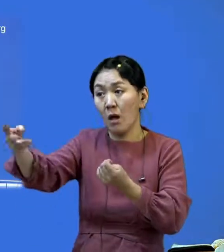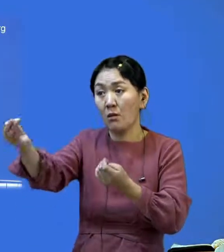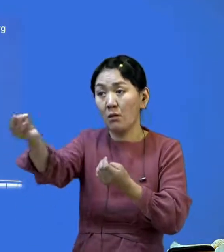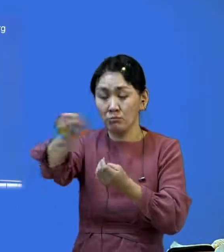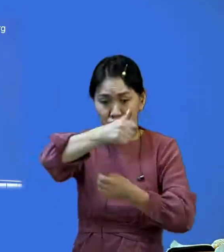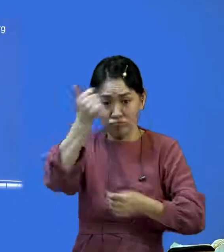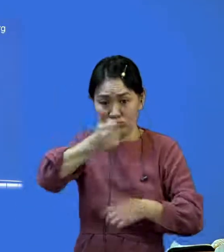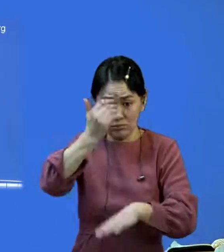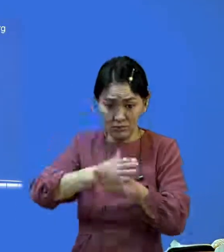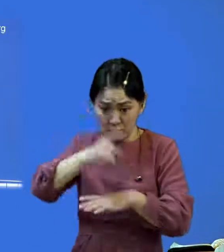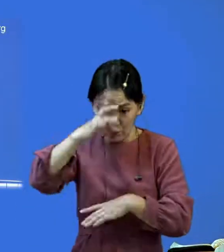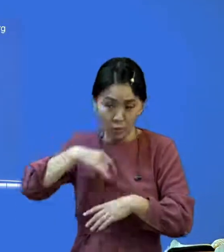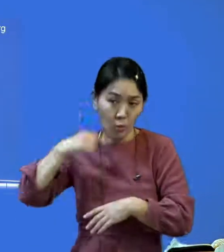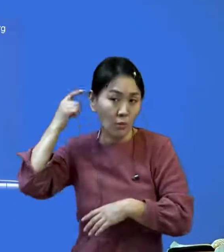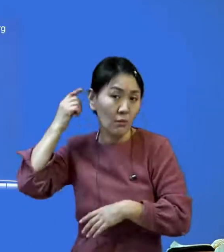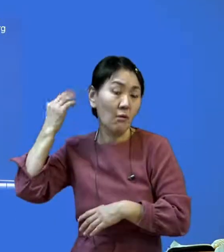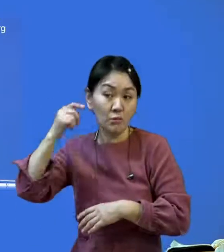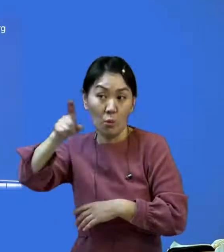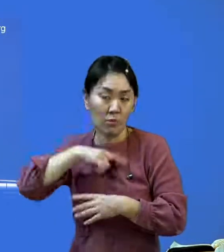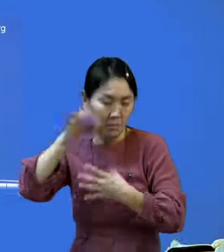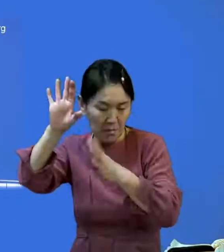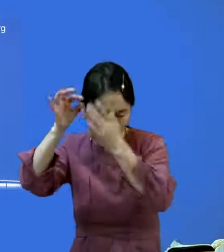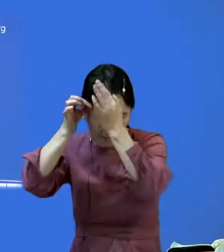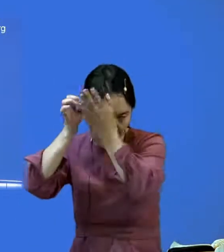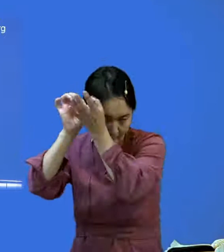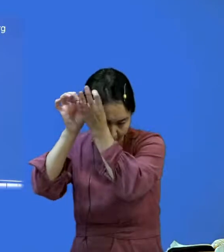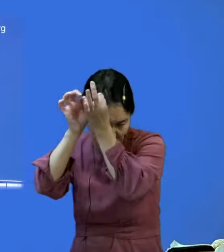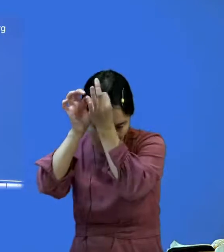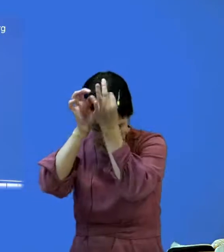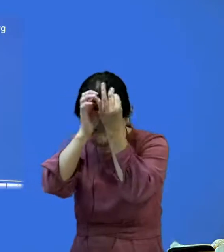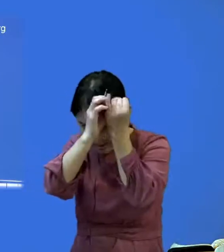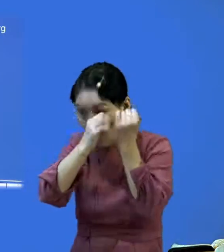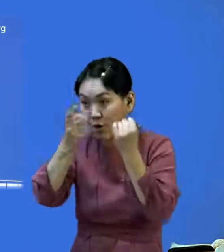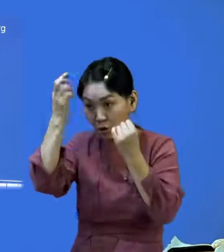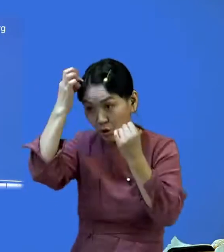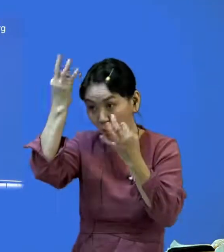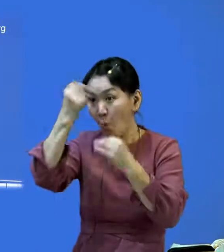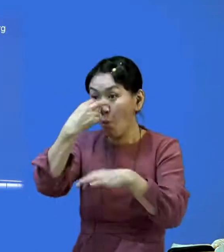Бурхан миний толгой үсийг та бүхэн өөрийнхөө толгой үсийг тоосон хүн байлгараа өргөдөө.